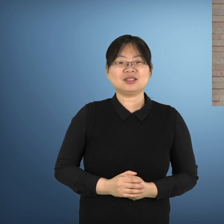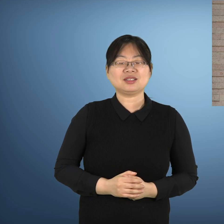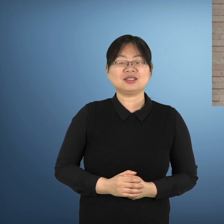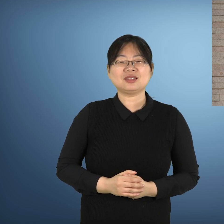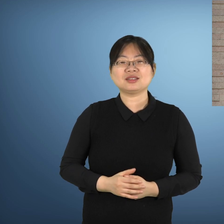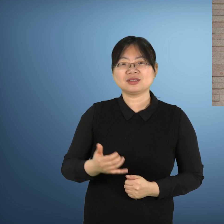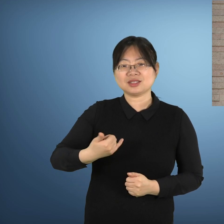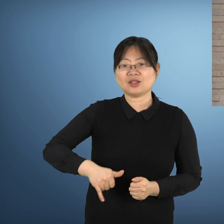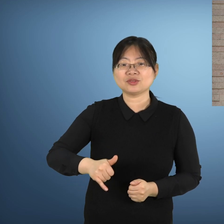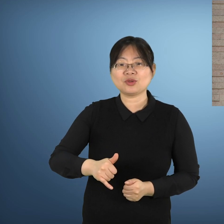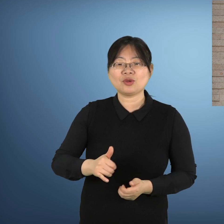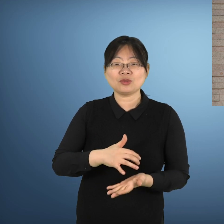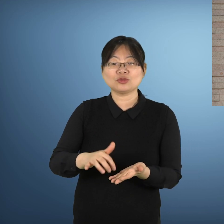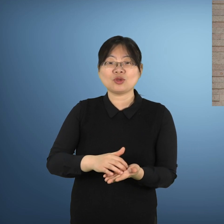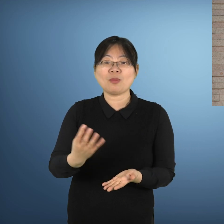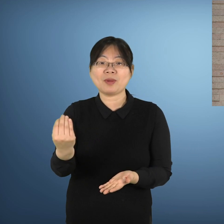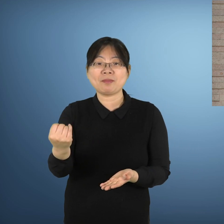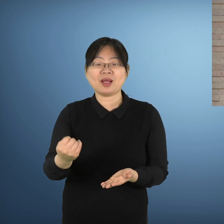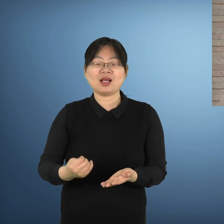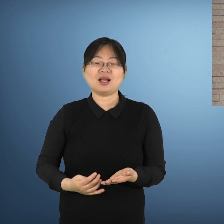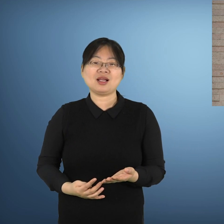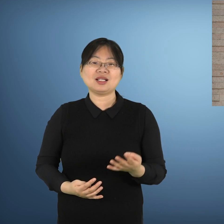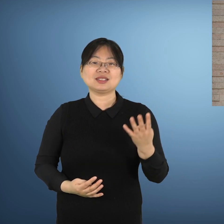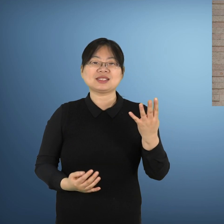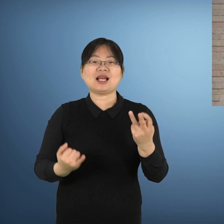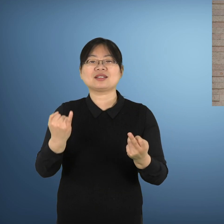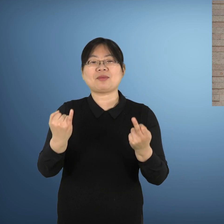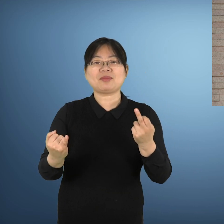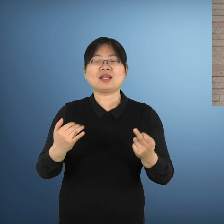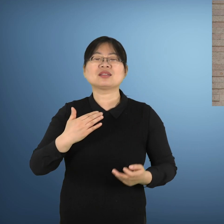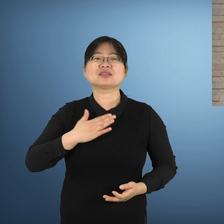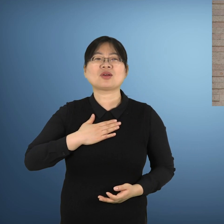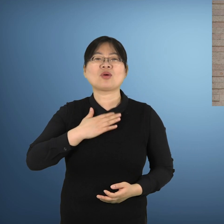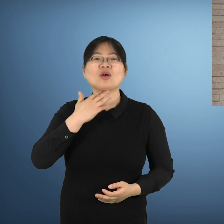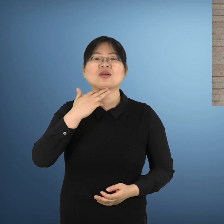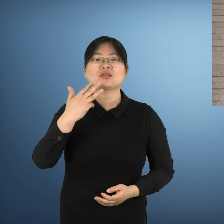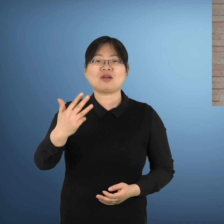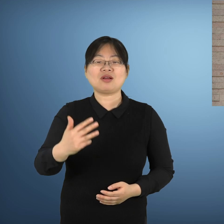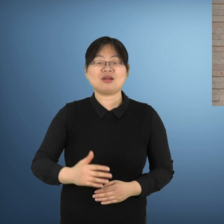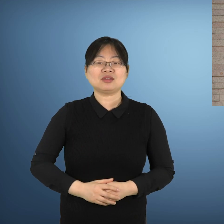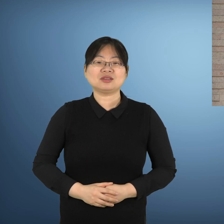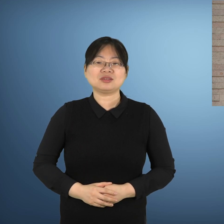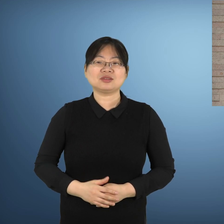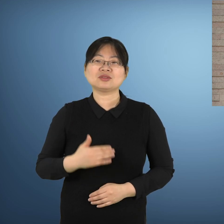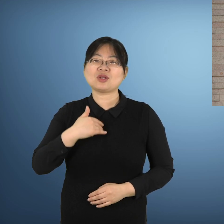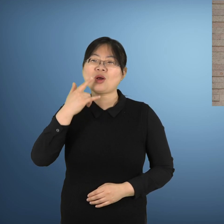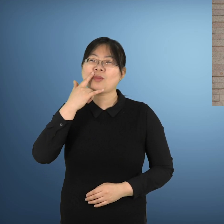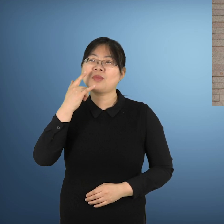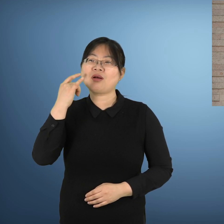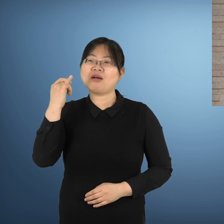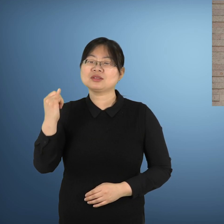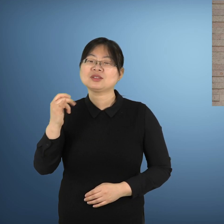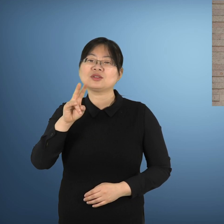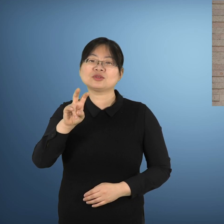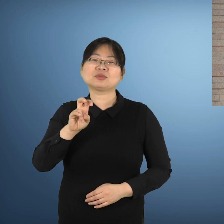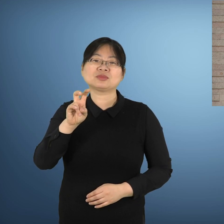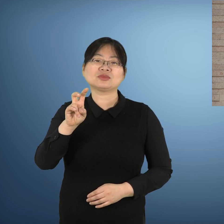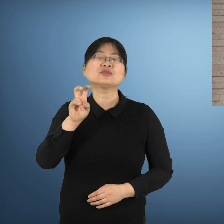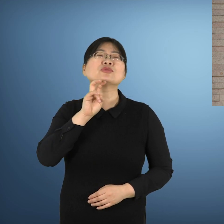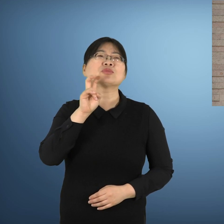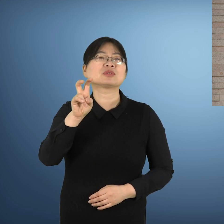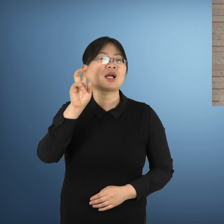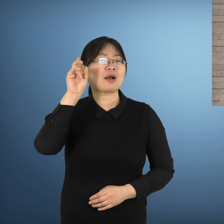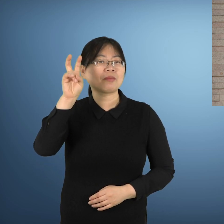4남매가 있었어요. 제가 8살이에요, 그때. 그러니까 저희 어머니 20살인가 21에